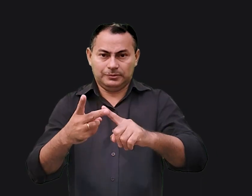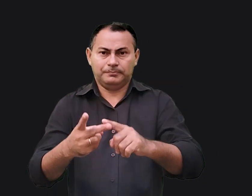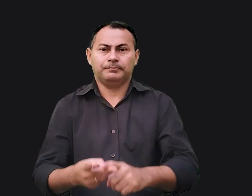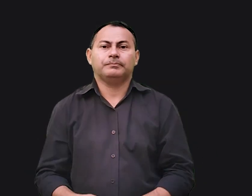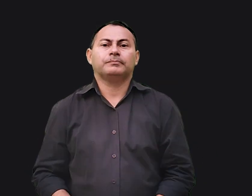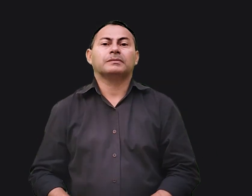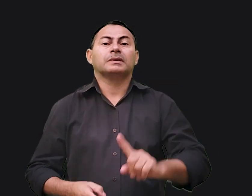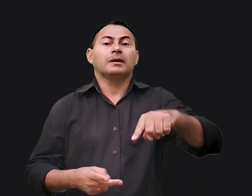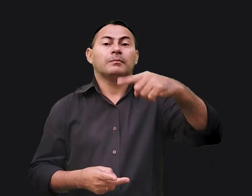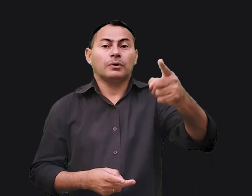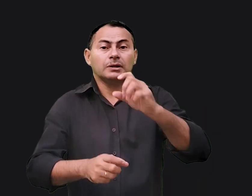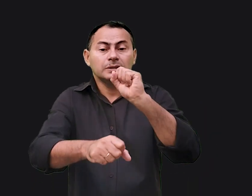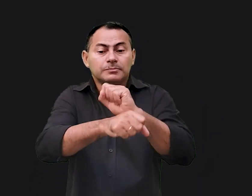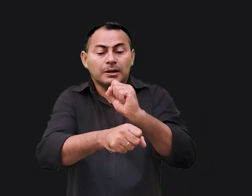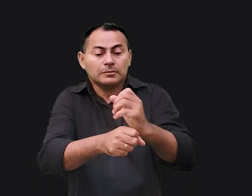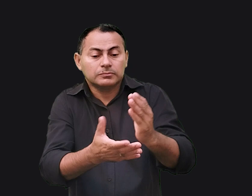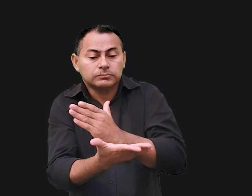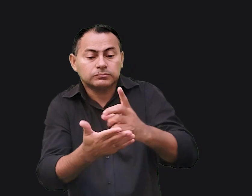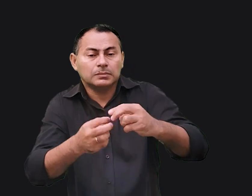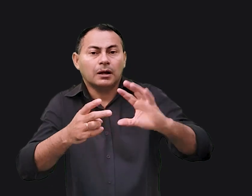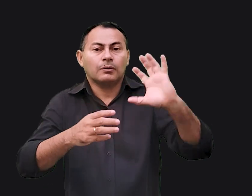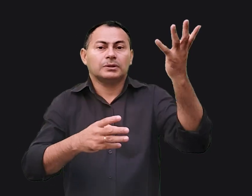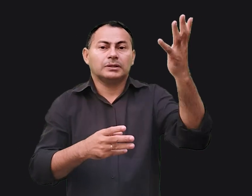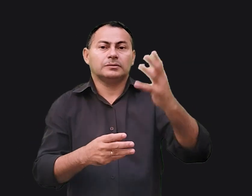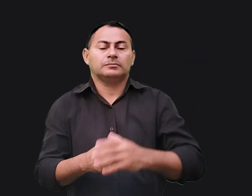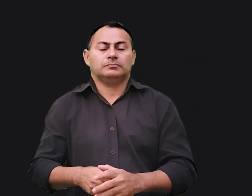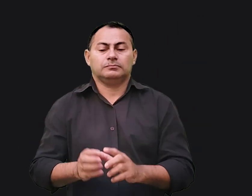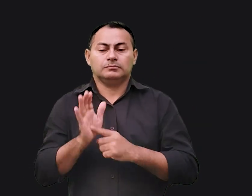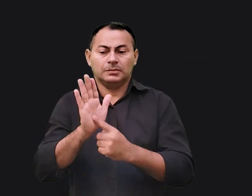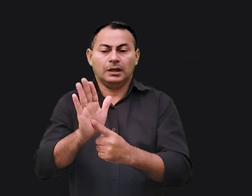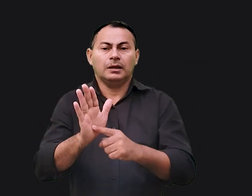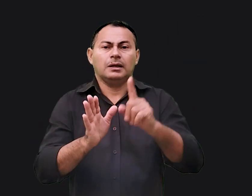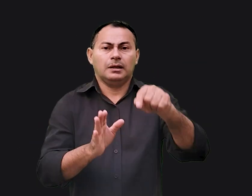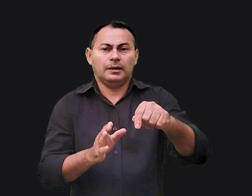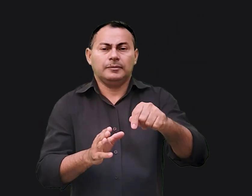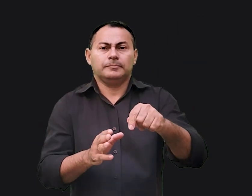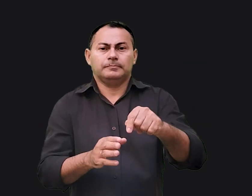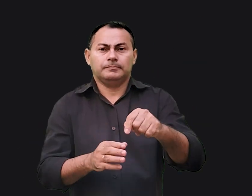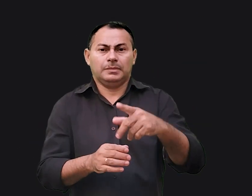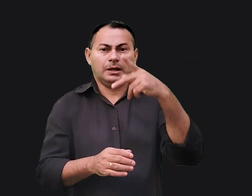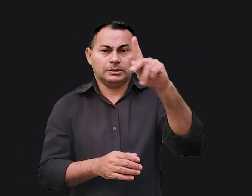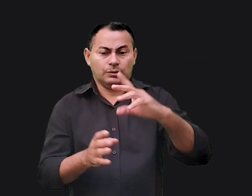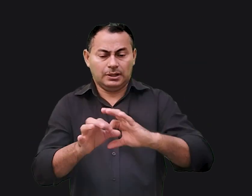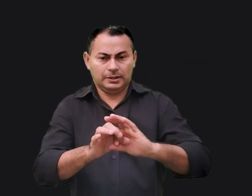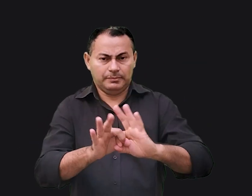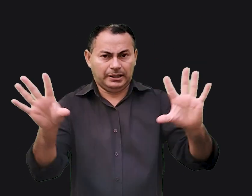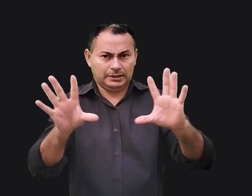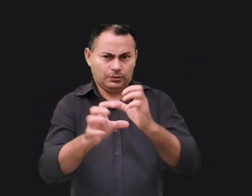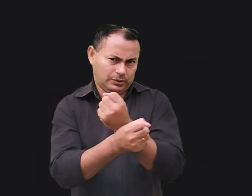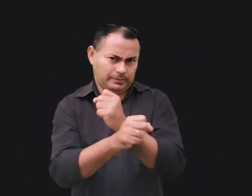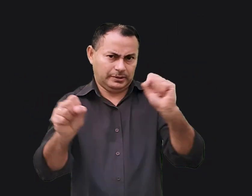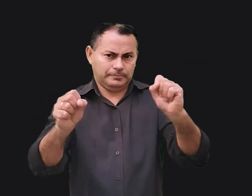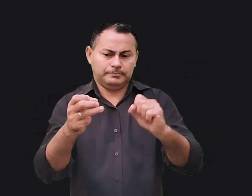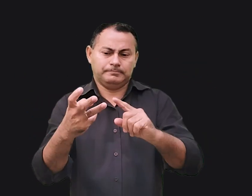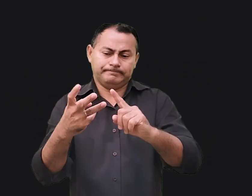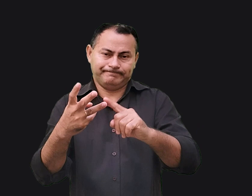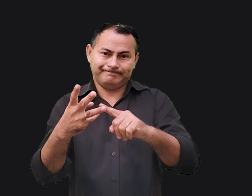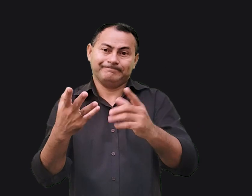fase. E depois de esperar que alguma coisa aconteça, o resultado disso será a sua libertação. Então,